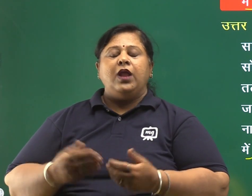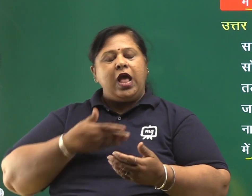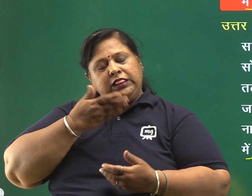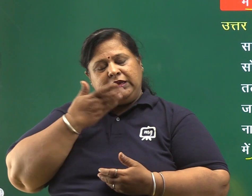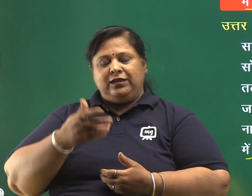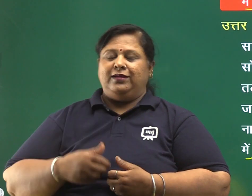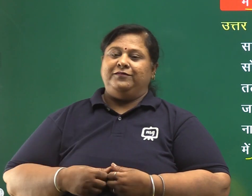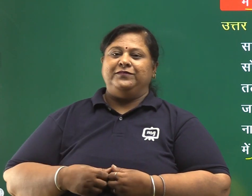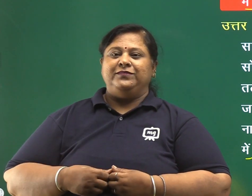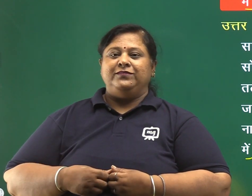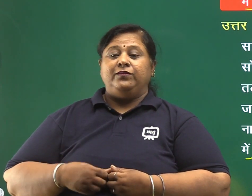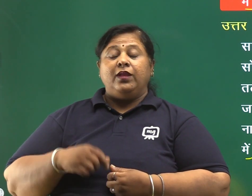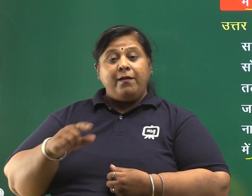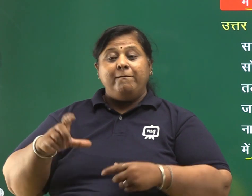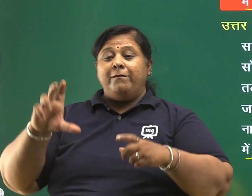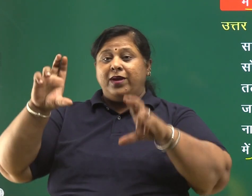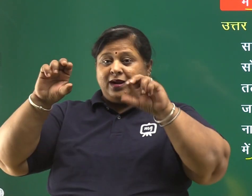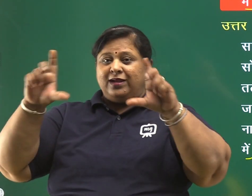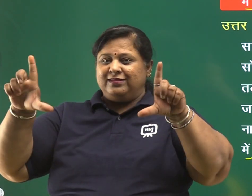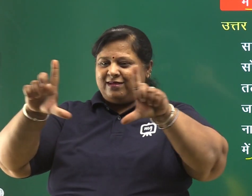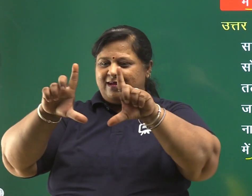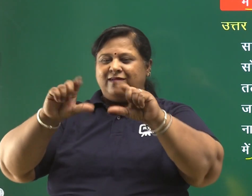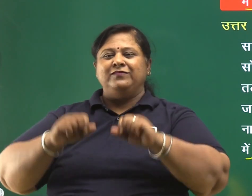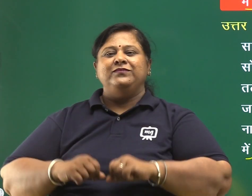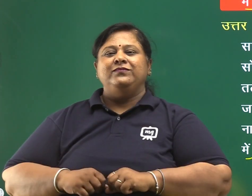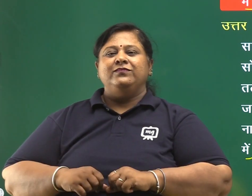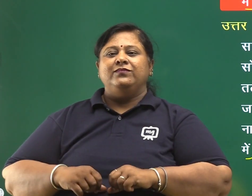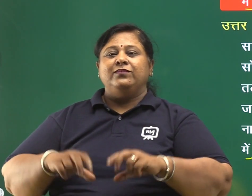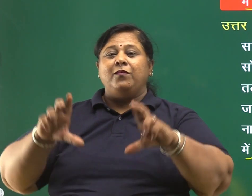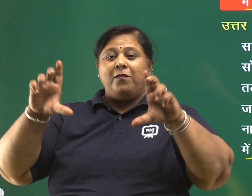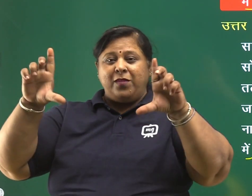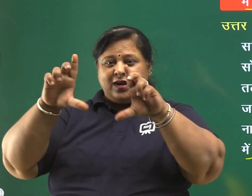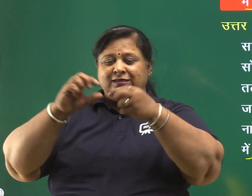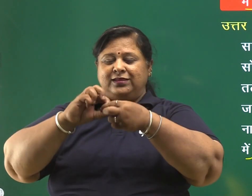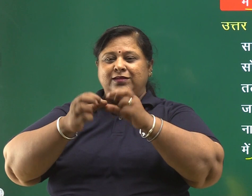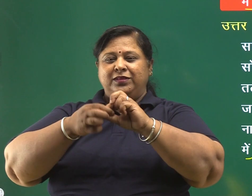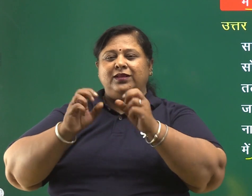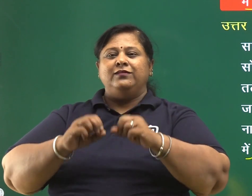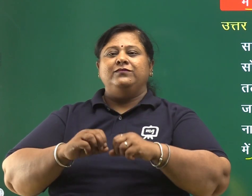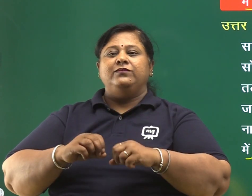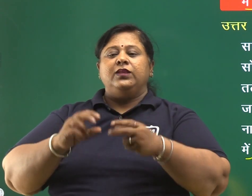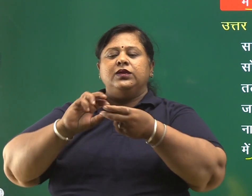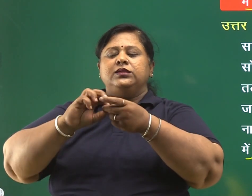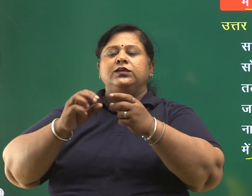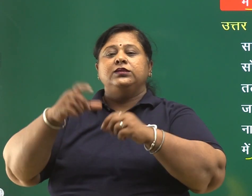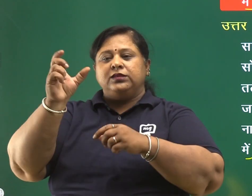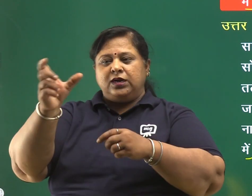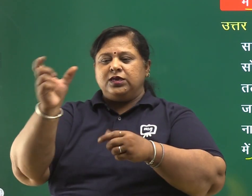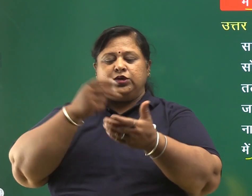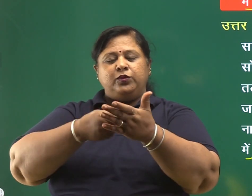अध्ययन किया। पाठ का सार, पाठ से संबंधित कठिन शब्दों